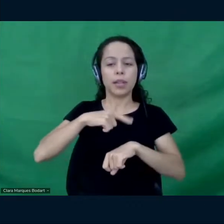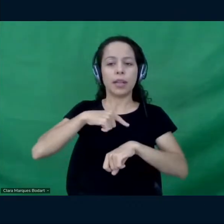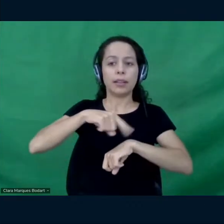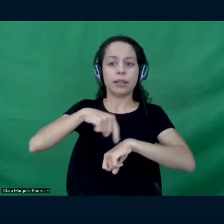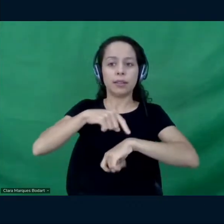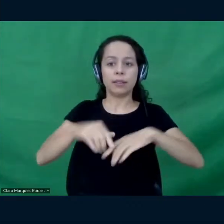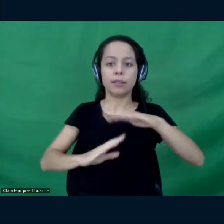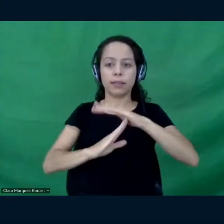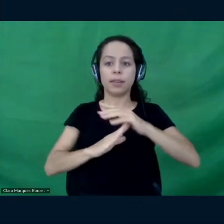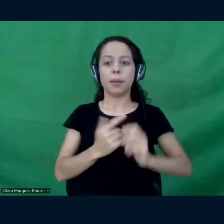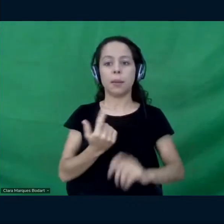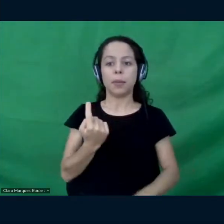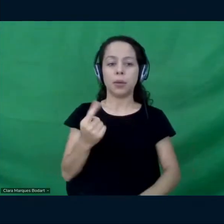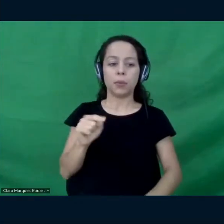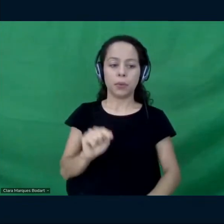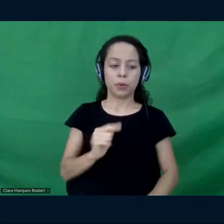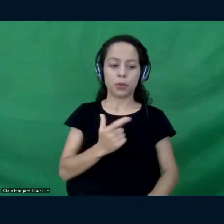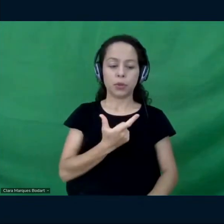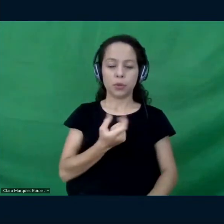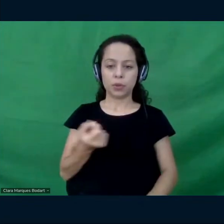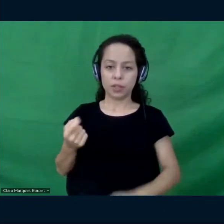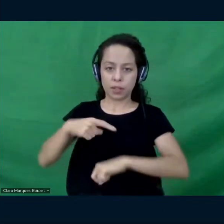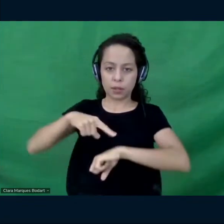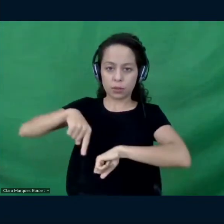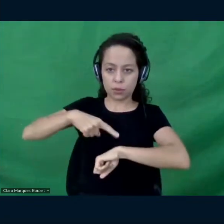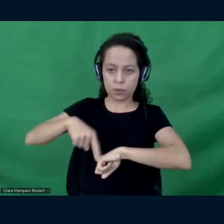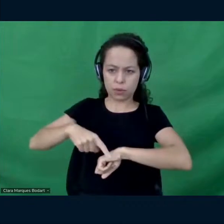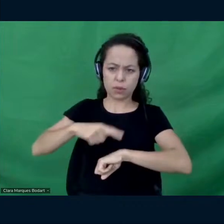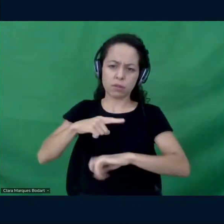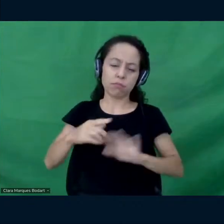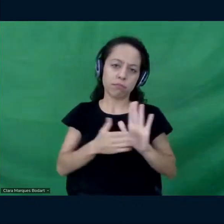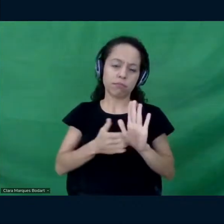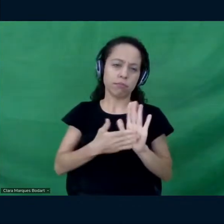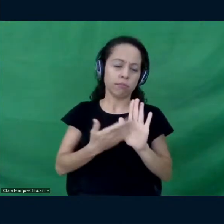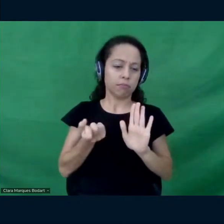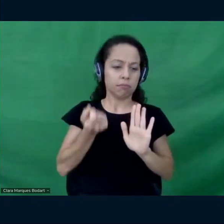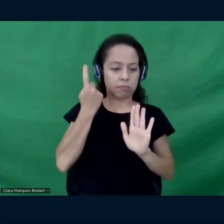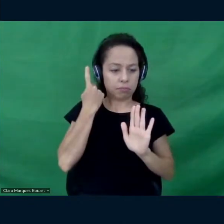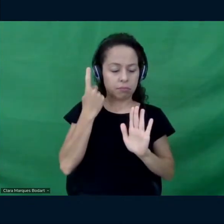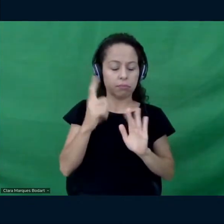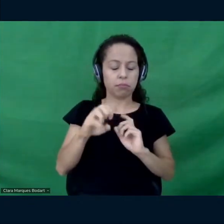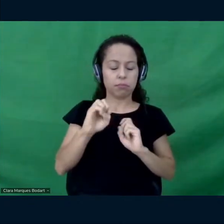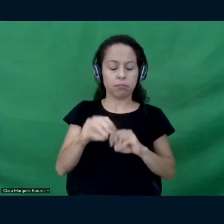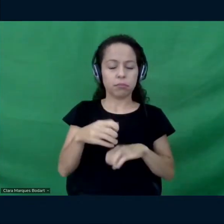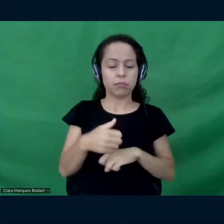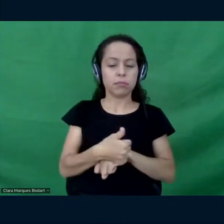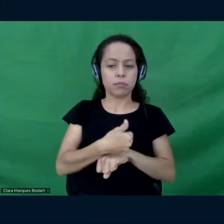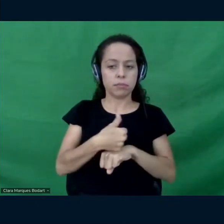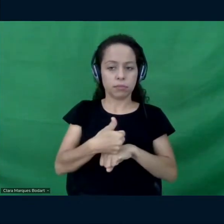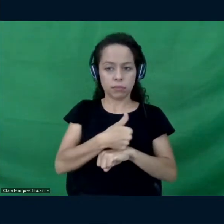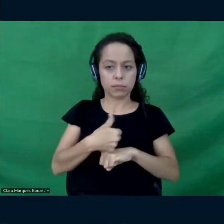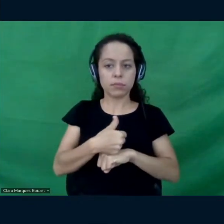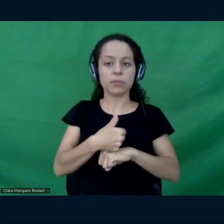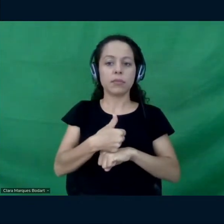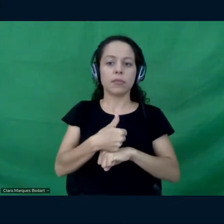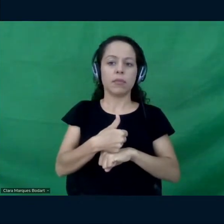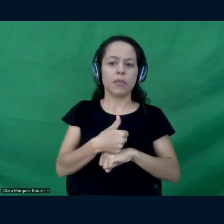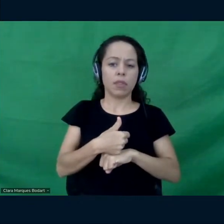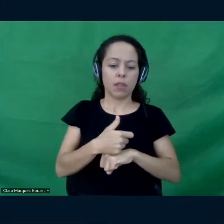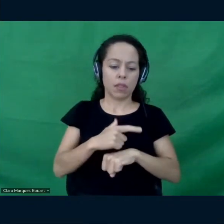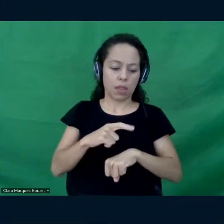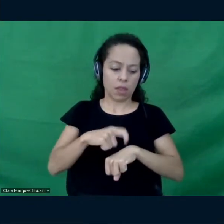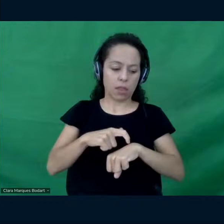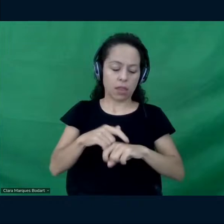as 1.800. Propunha uma outra coisa estranha, né, de que a educação profissional de